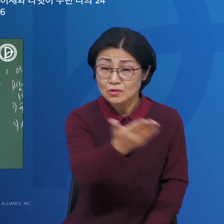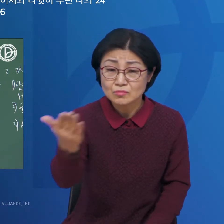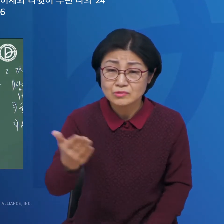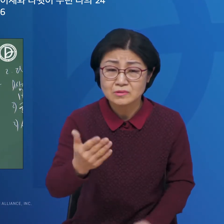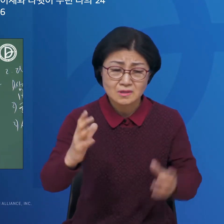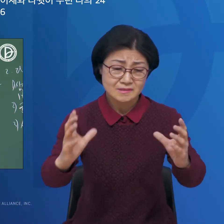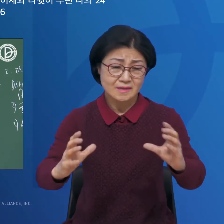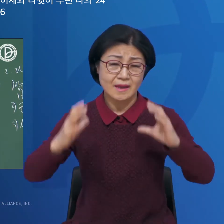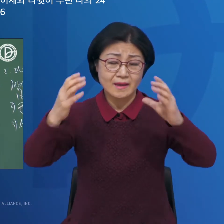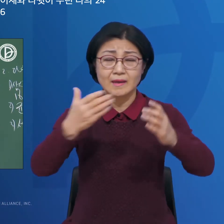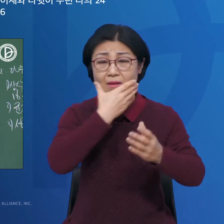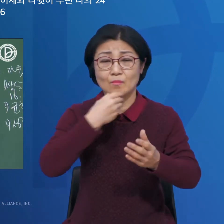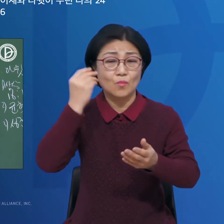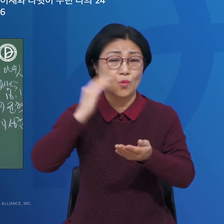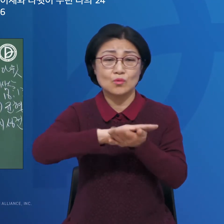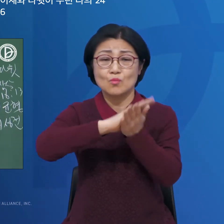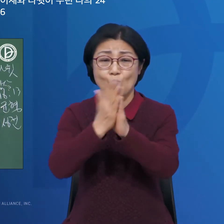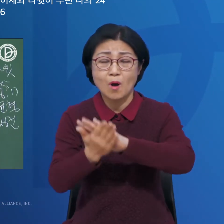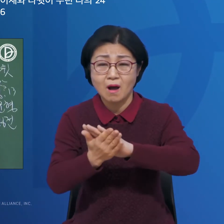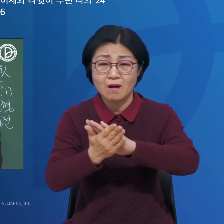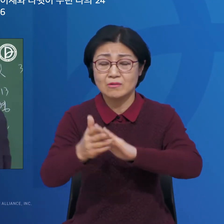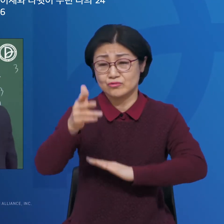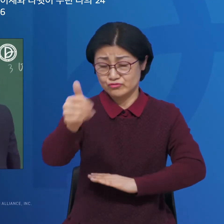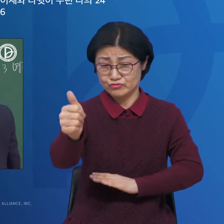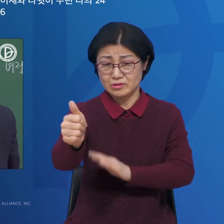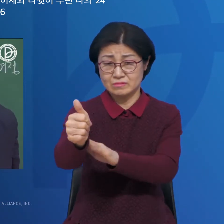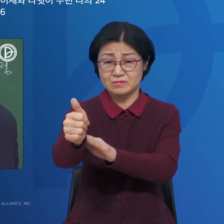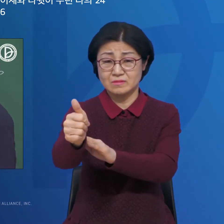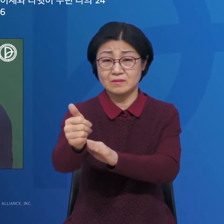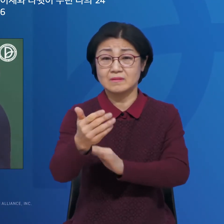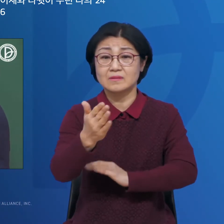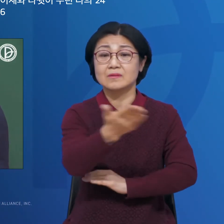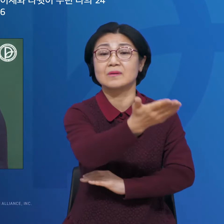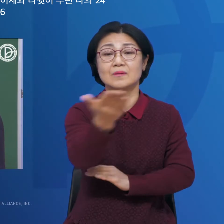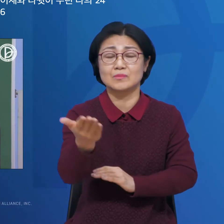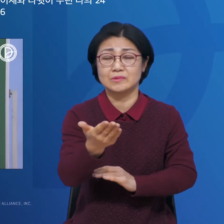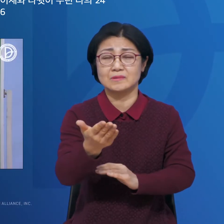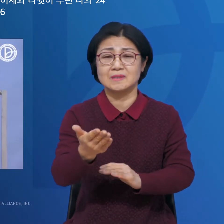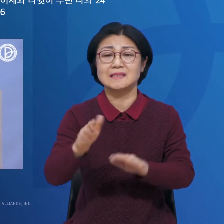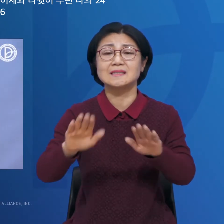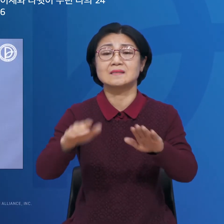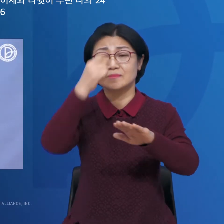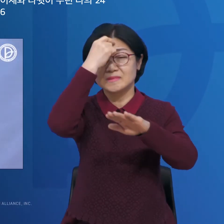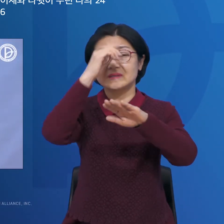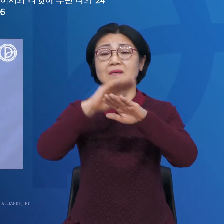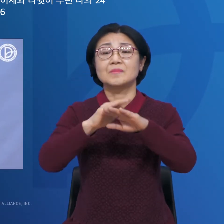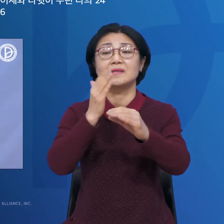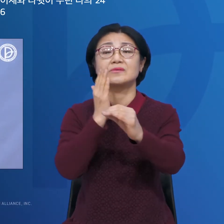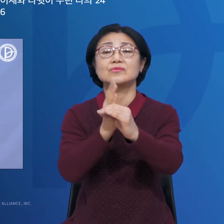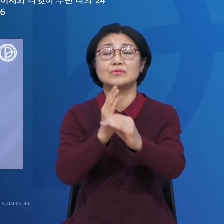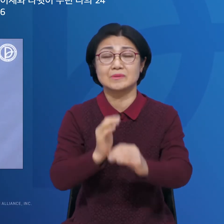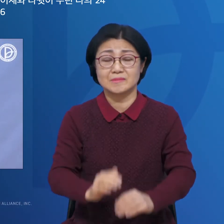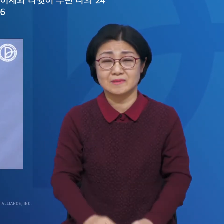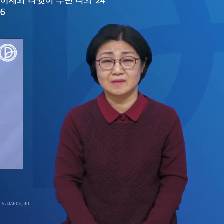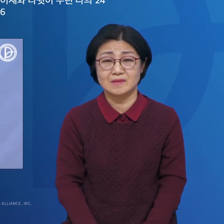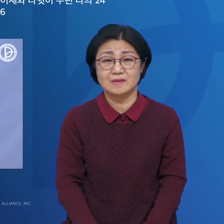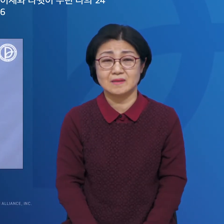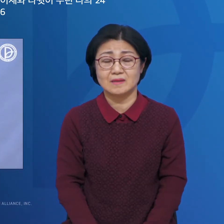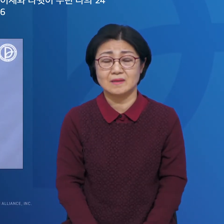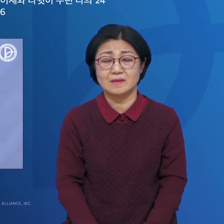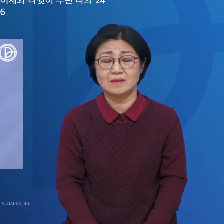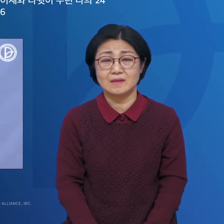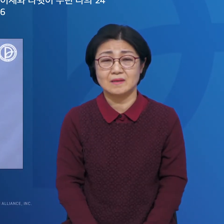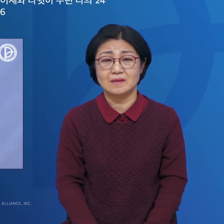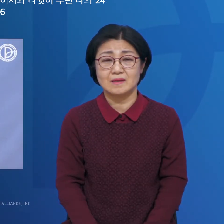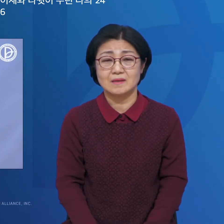about it. In the midst of world evangelization, you're sitting in a church for world evangelization, sitting to give worship. Then what is that? What's the meaning behind 그걸 it? 말합니다. We're talking